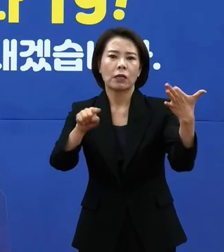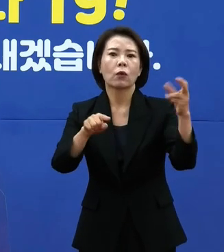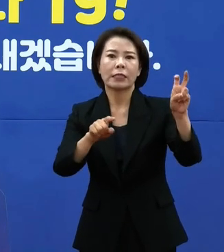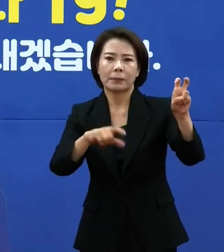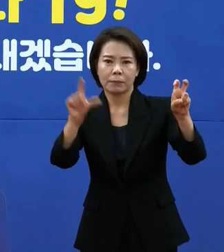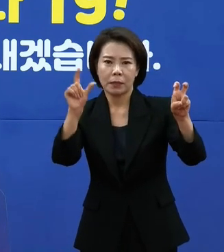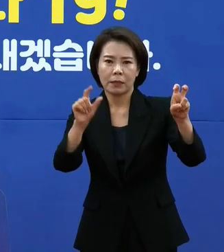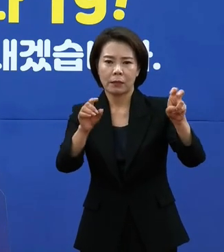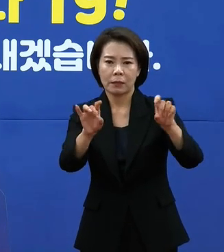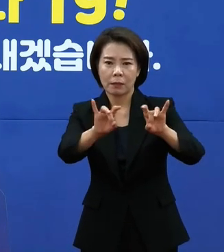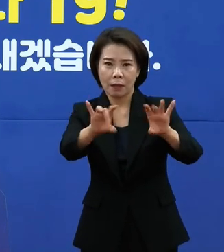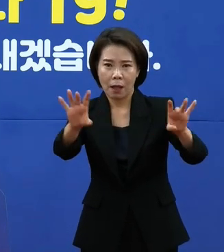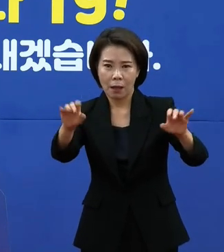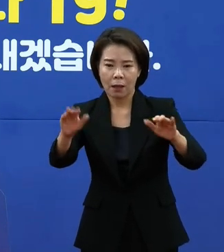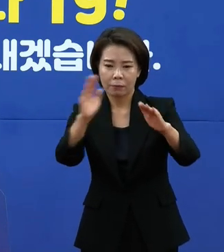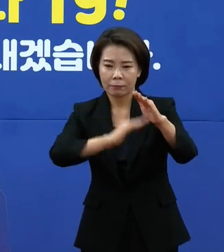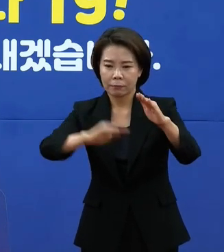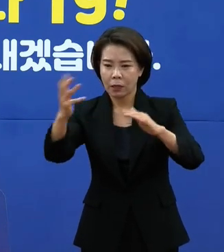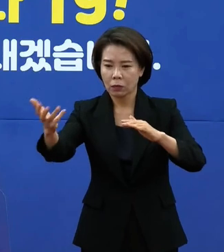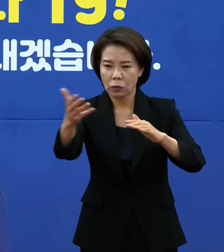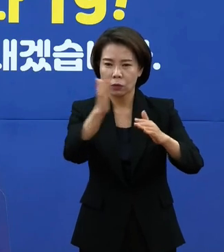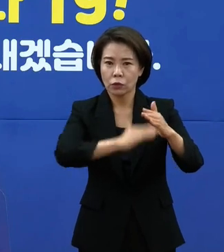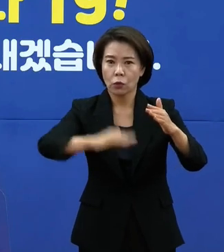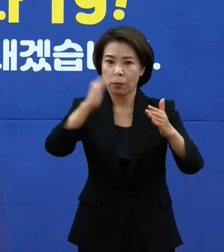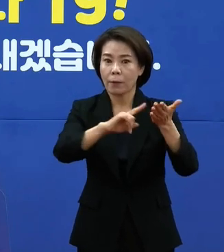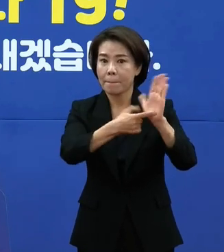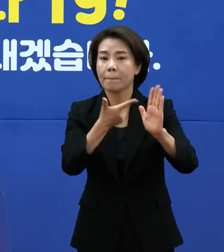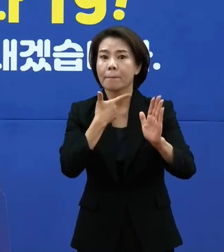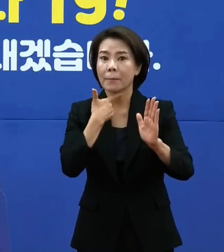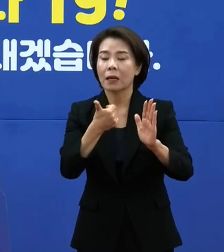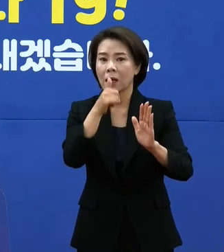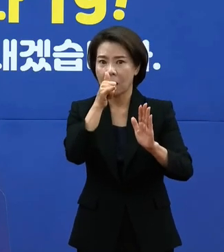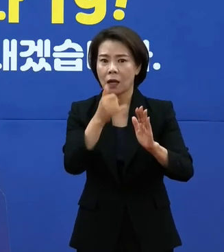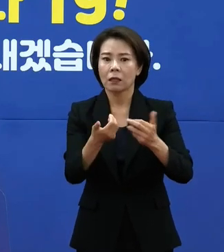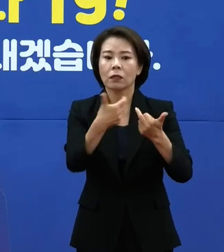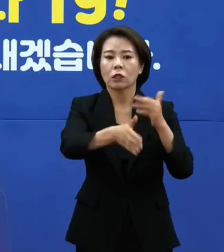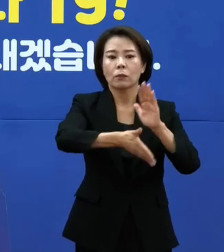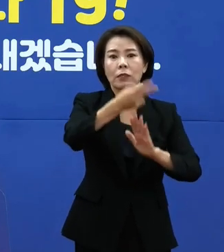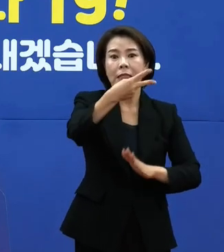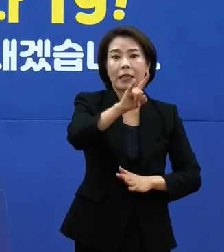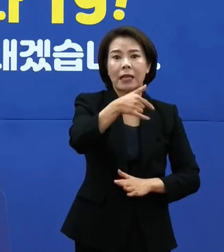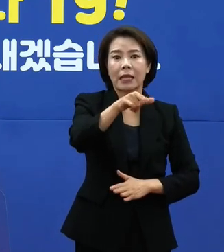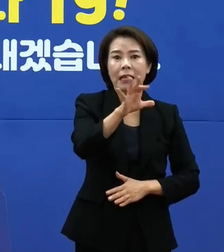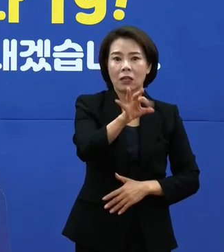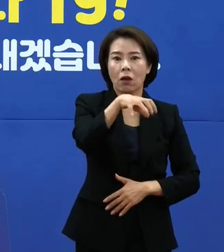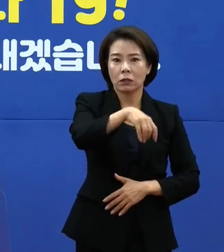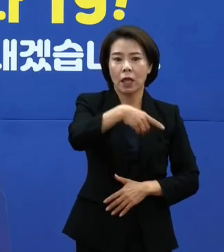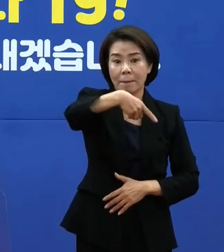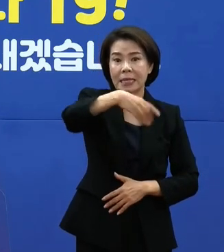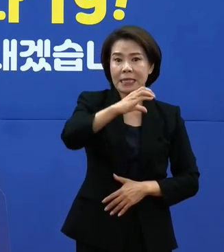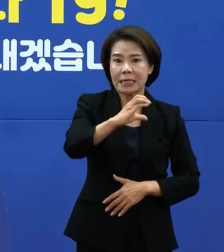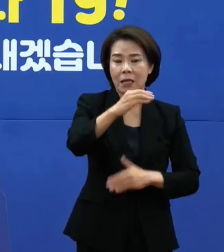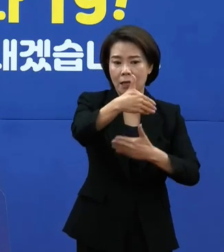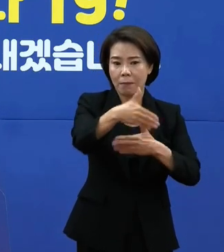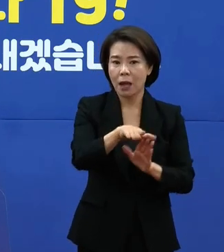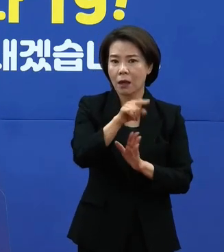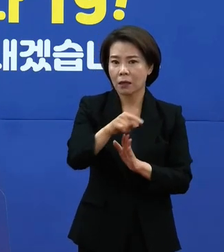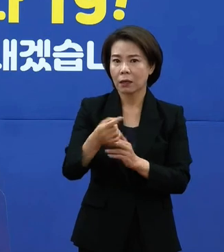각각 동선 정보를 공개한 바 있습니다. 서귀포시 대정읍 소재 고스트 캐슬